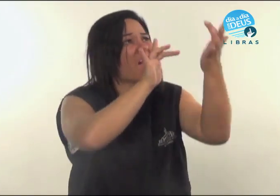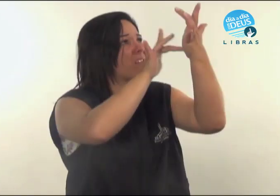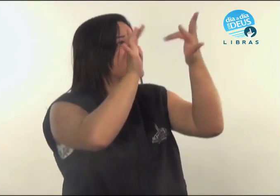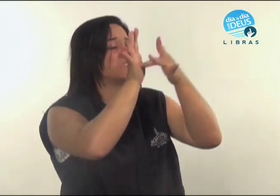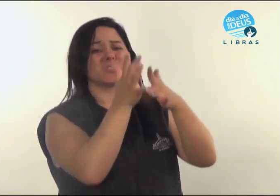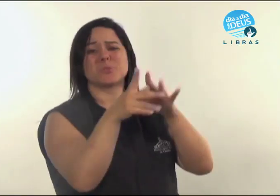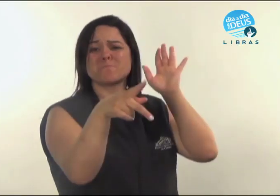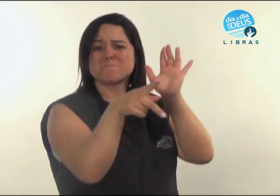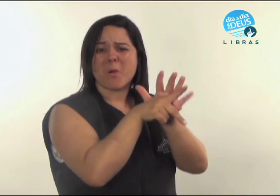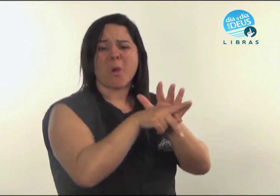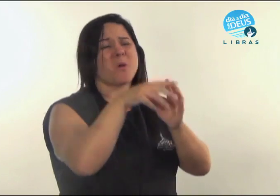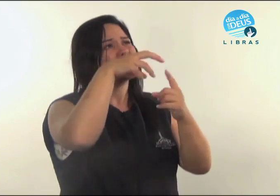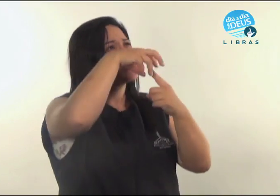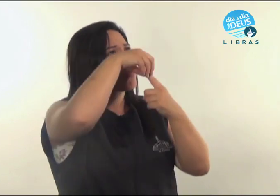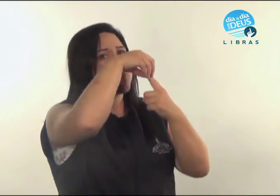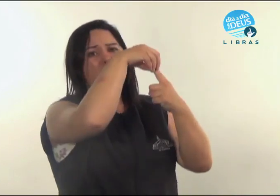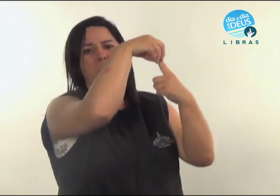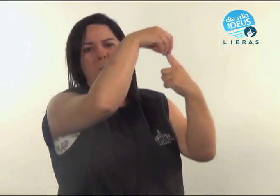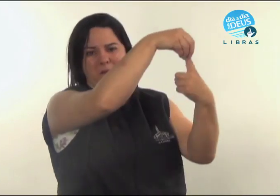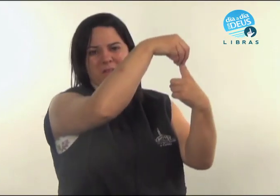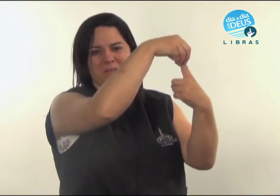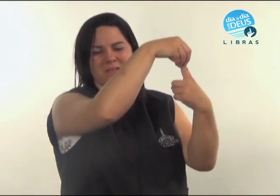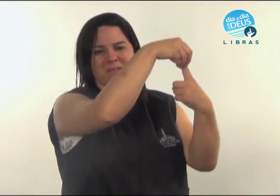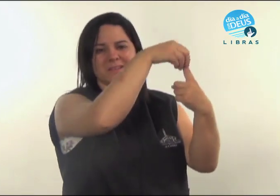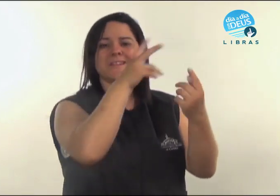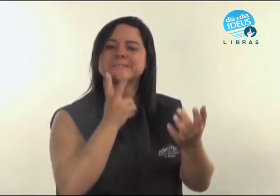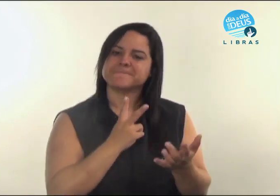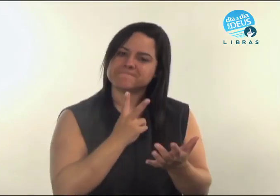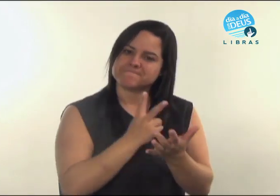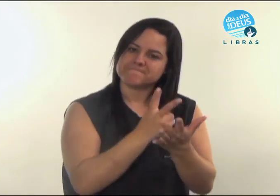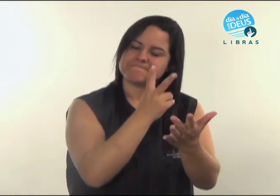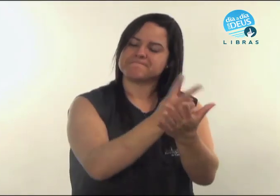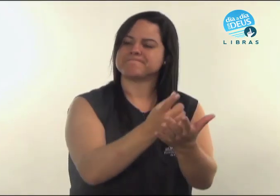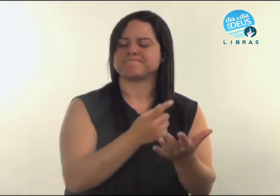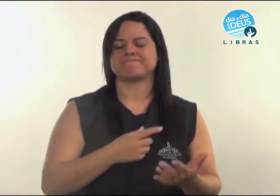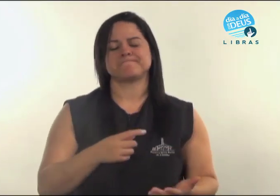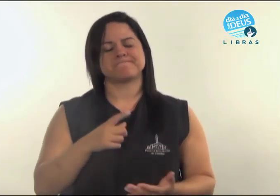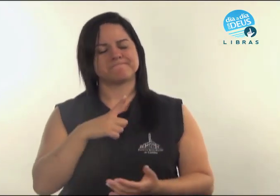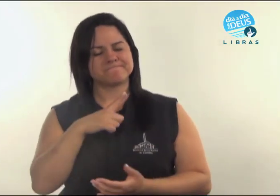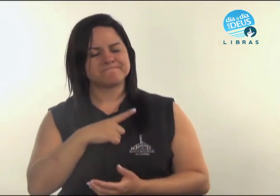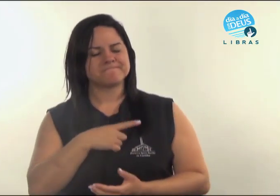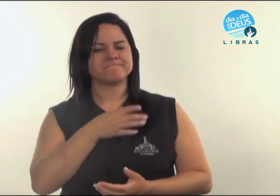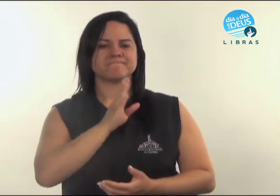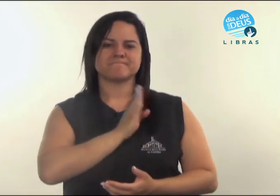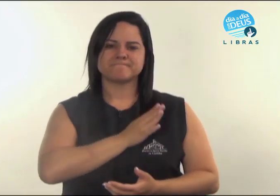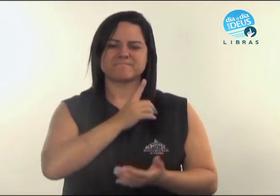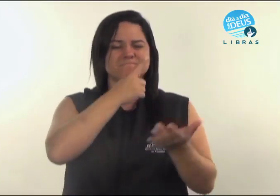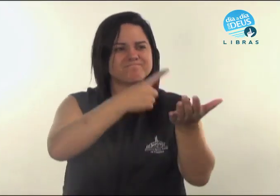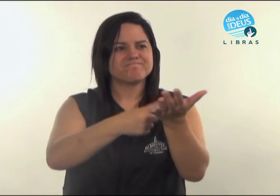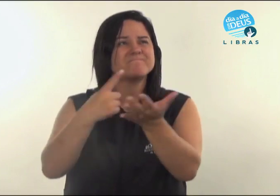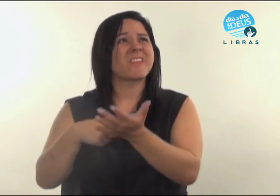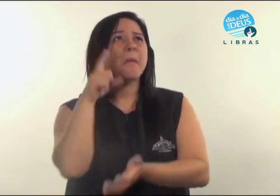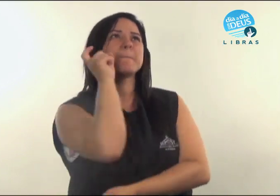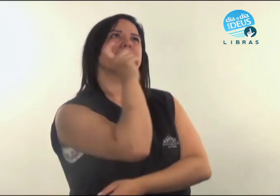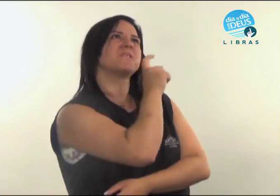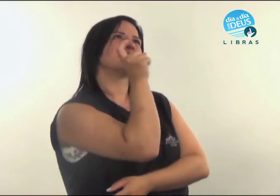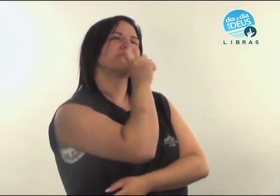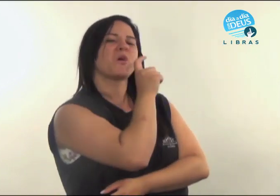serviremos a Jesus. E nós estaremos constantemente pactuando em nossos corações em como mentir